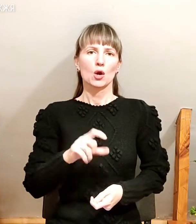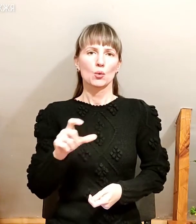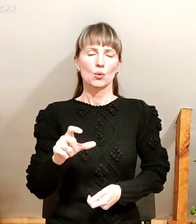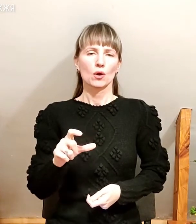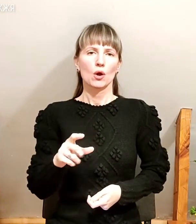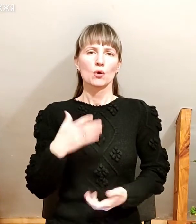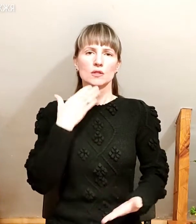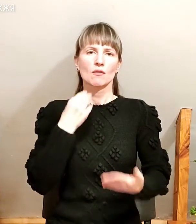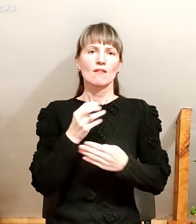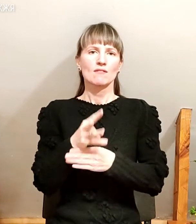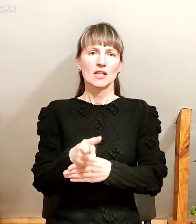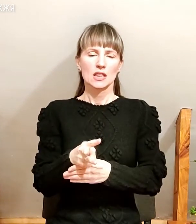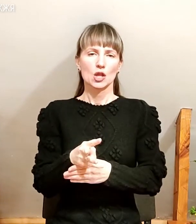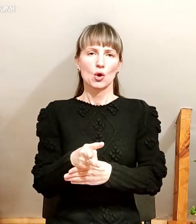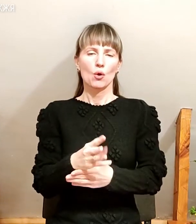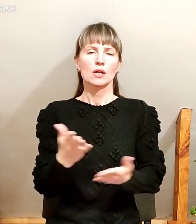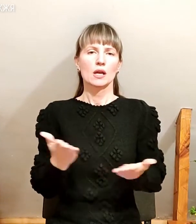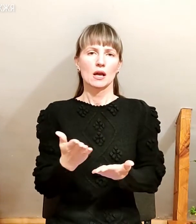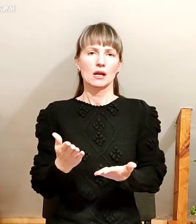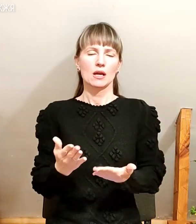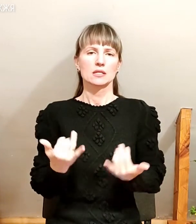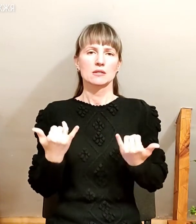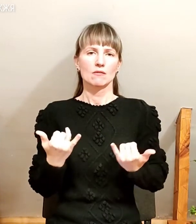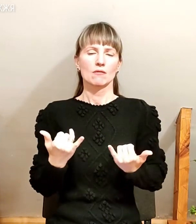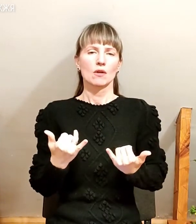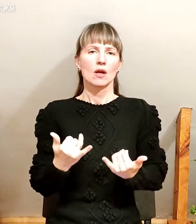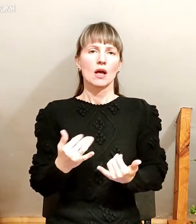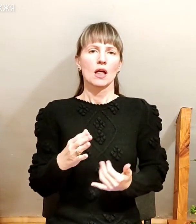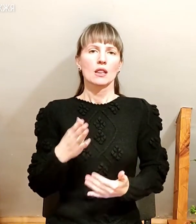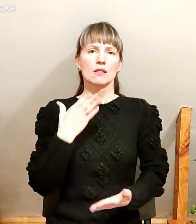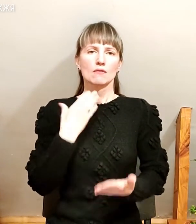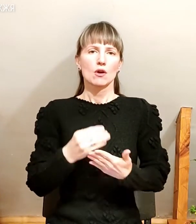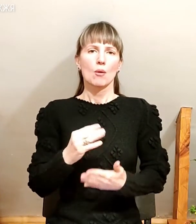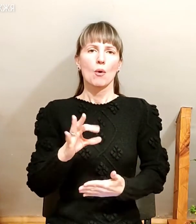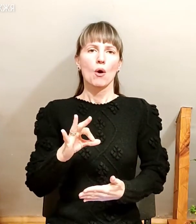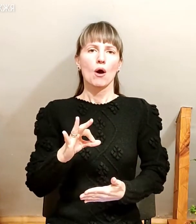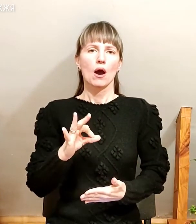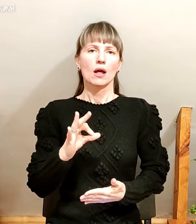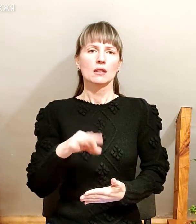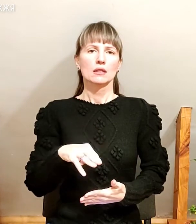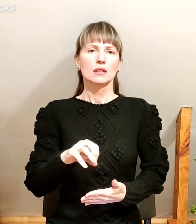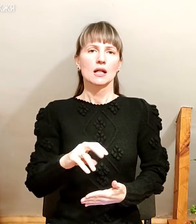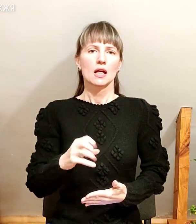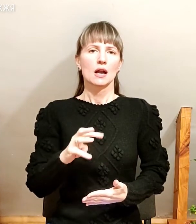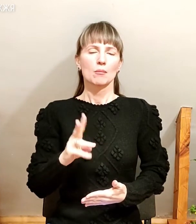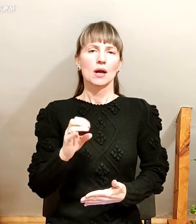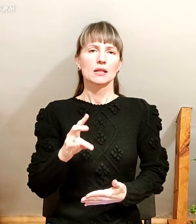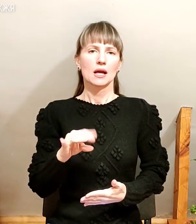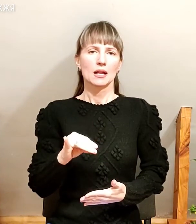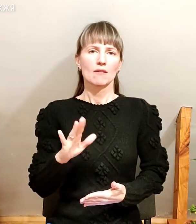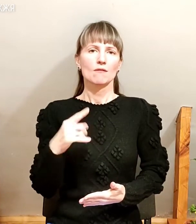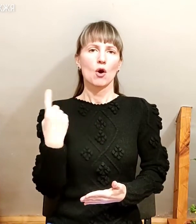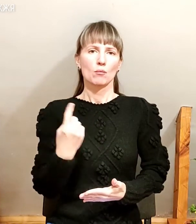своєму відео, зверненні, яке опублікував відповідному офіційному телеграм-каналі. За його словами, в області з'явилися перші